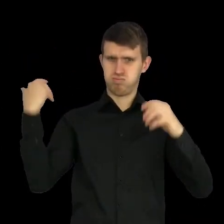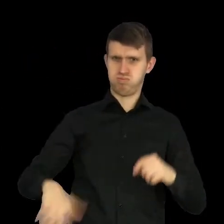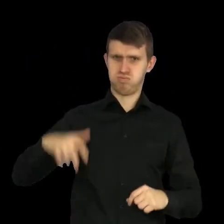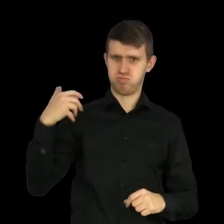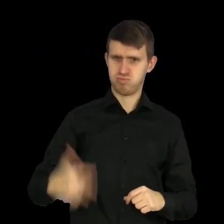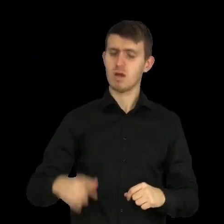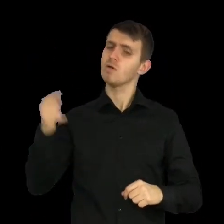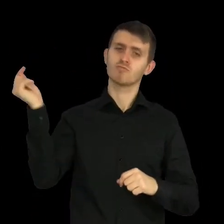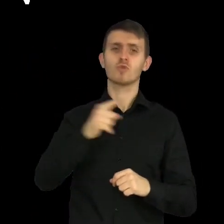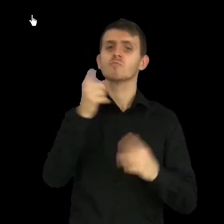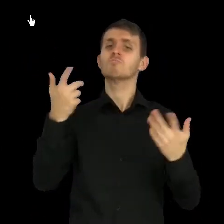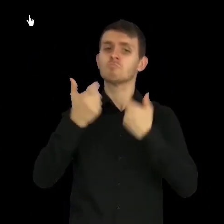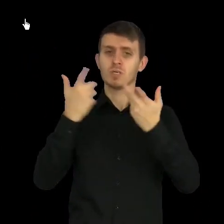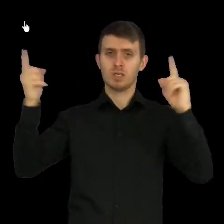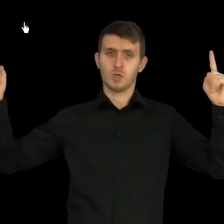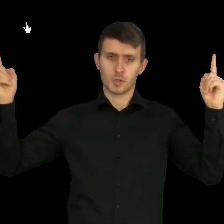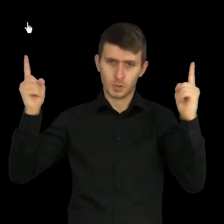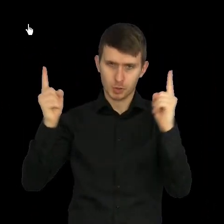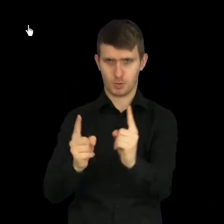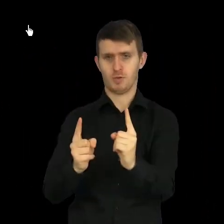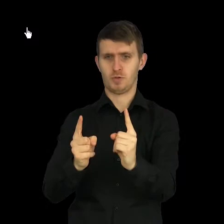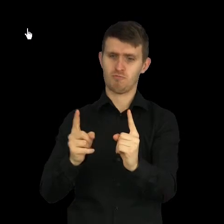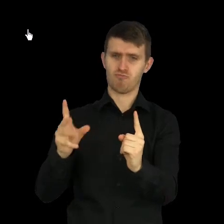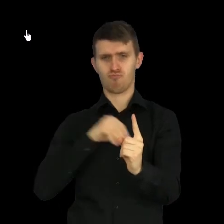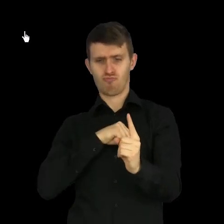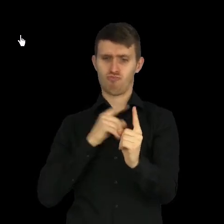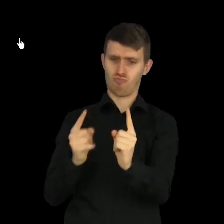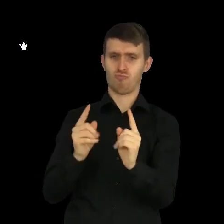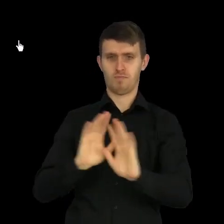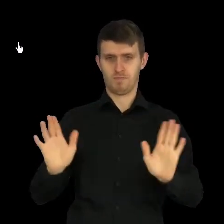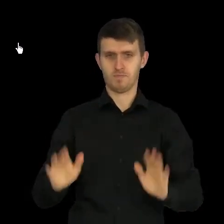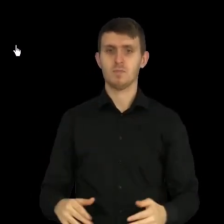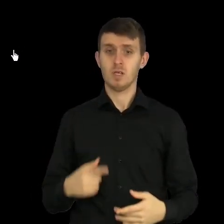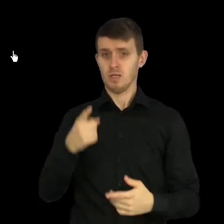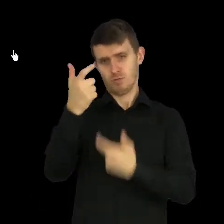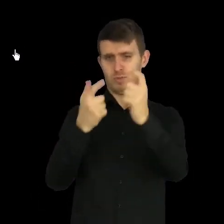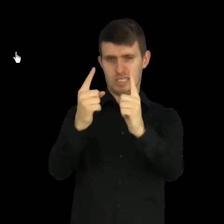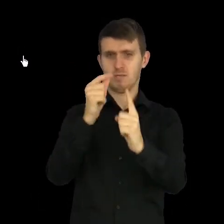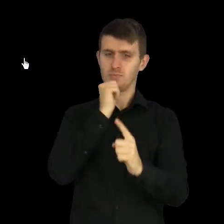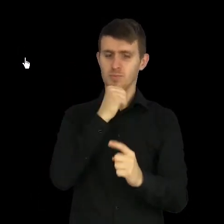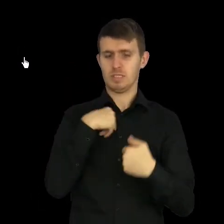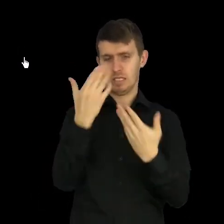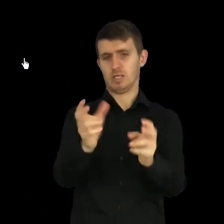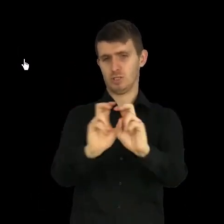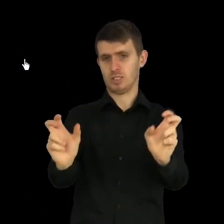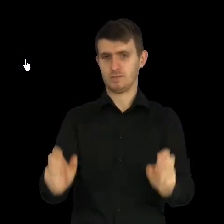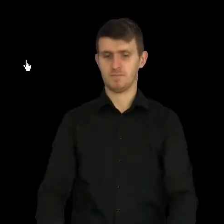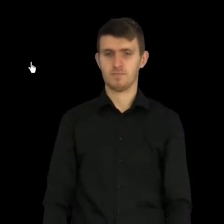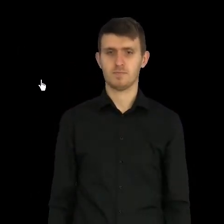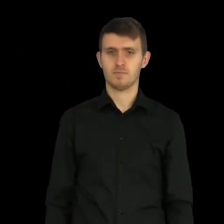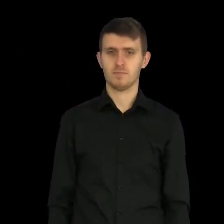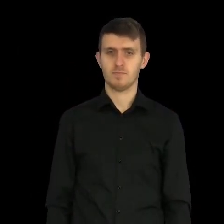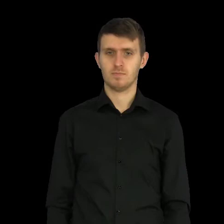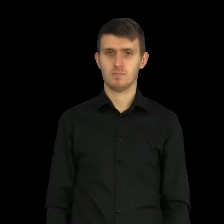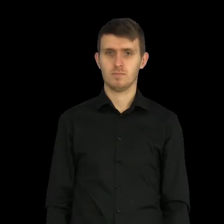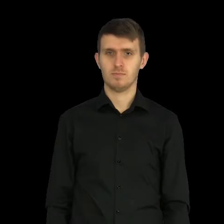Oto strasznie wyglądające wyrażenie, które mamy uprościć jak najbardziej się da. Włączcie pauzę i zróbcie to, dam Wam